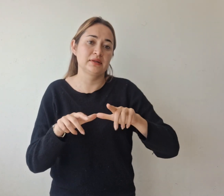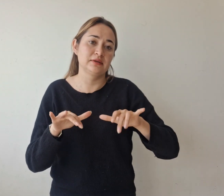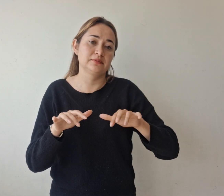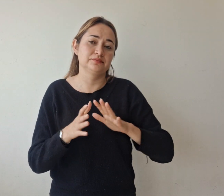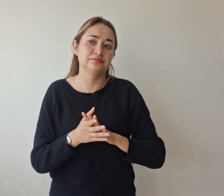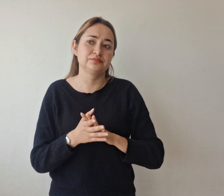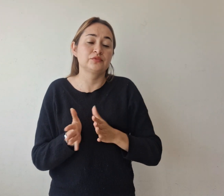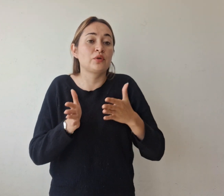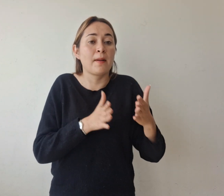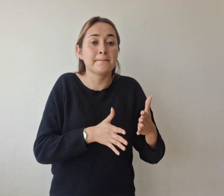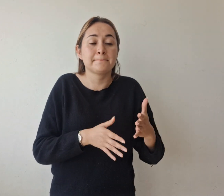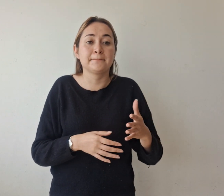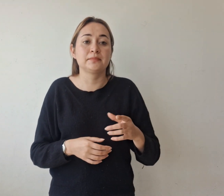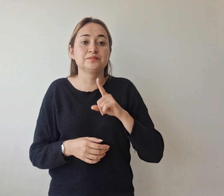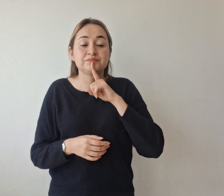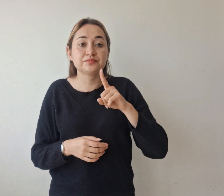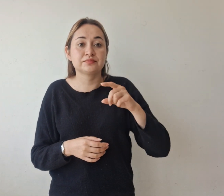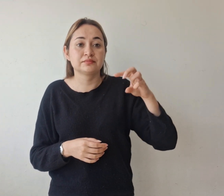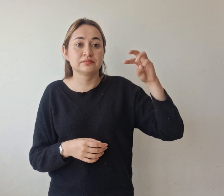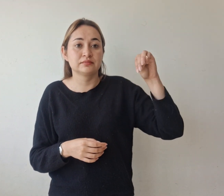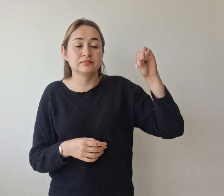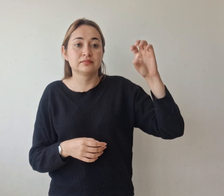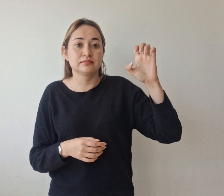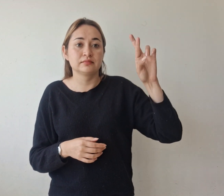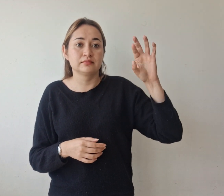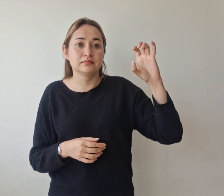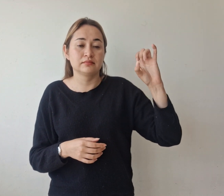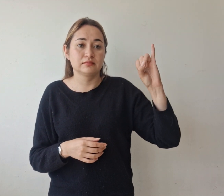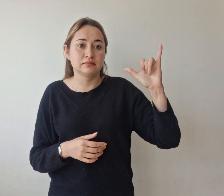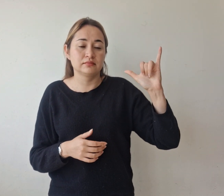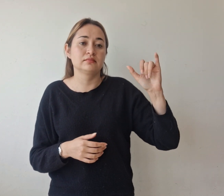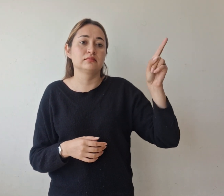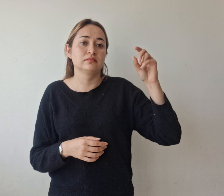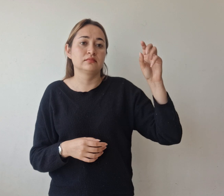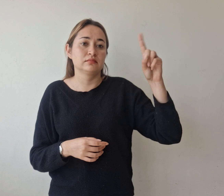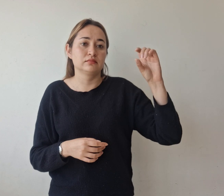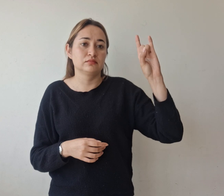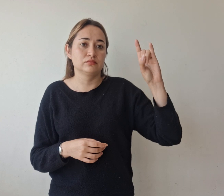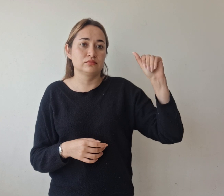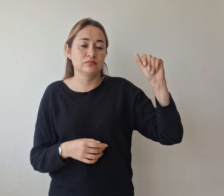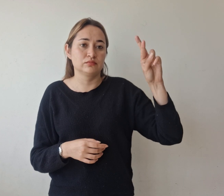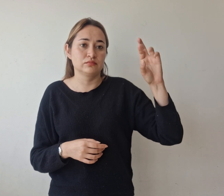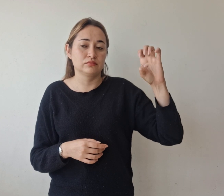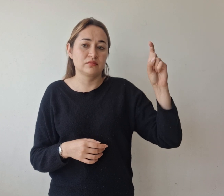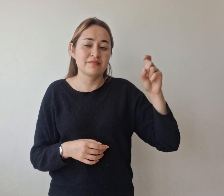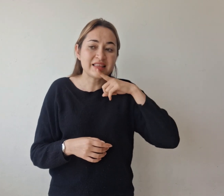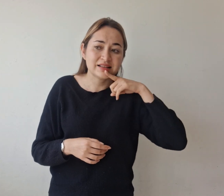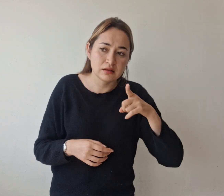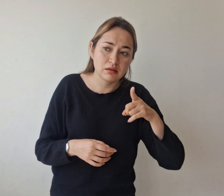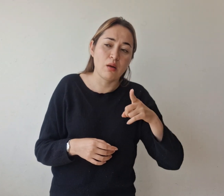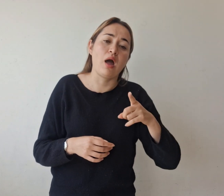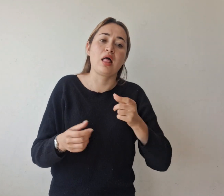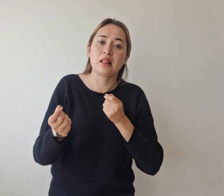Lu Suárez vecina del barrio El Milagro resaltó la importancia de estas jornadas de centralizadas e